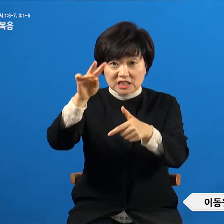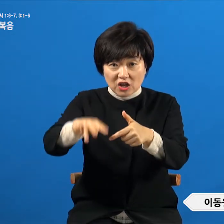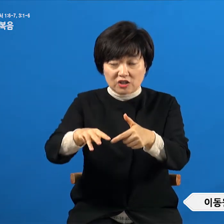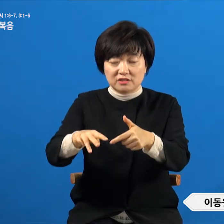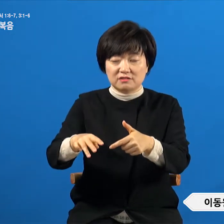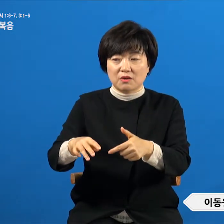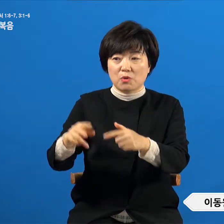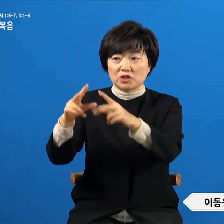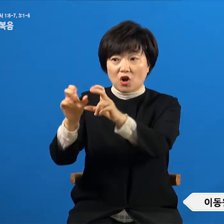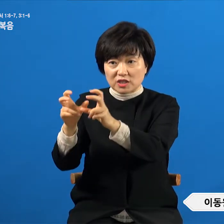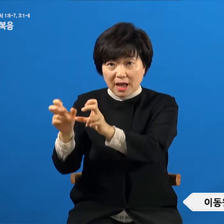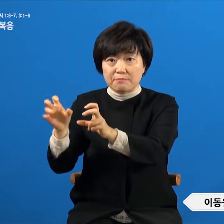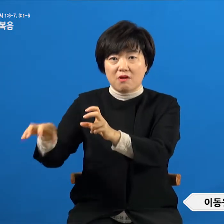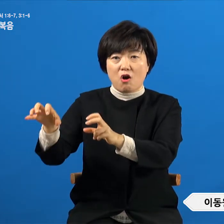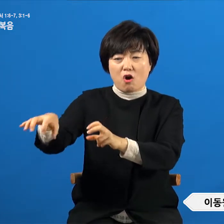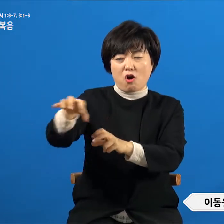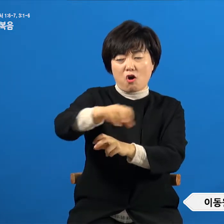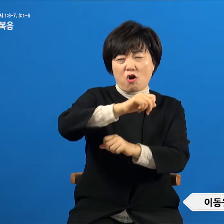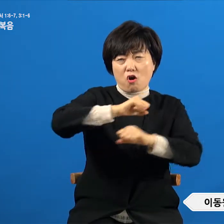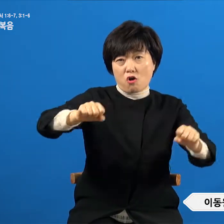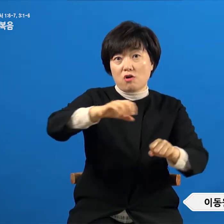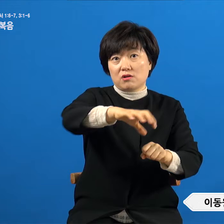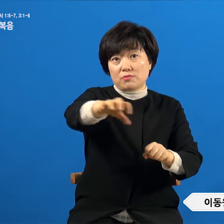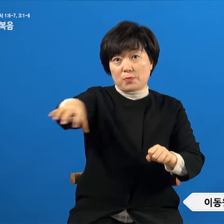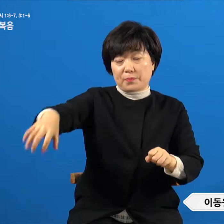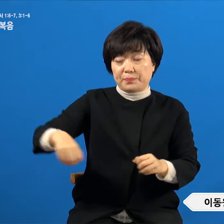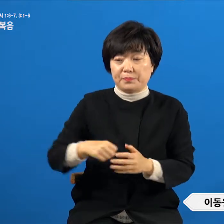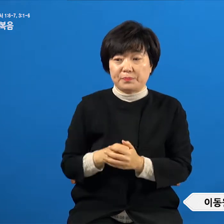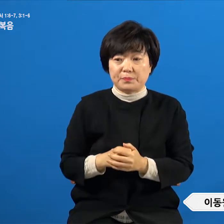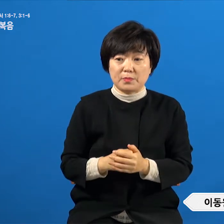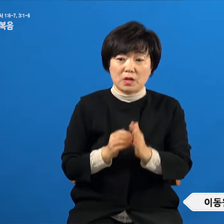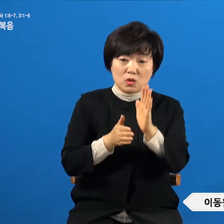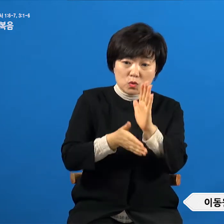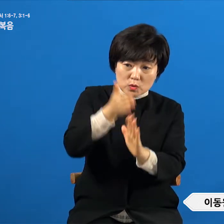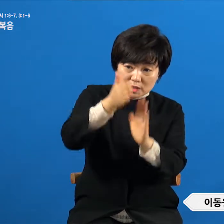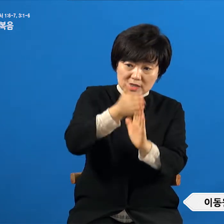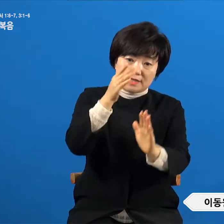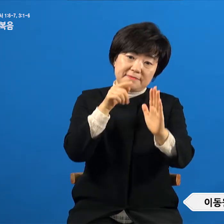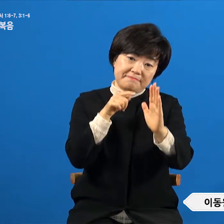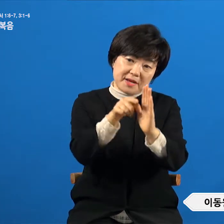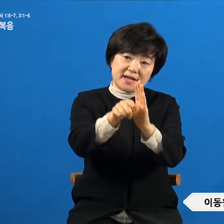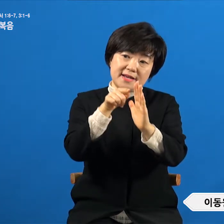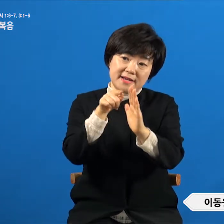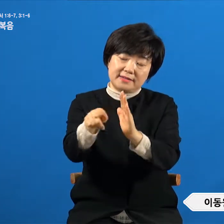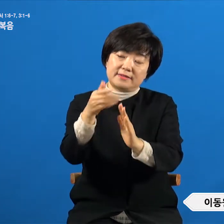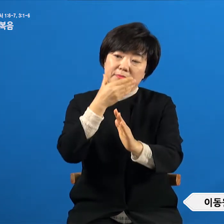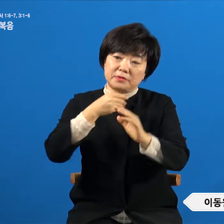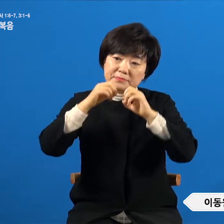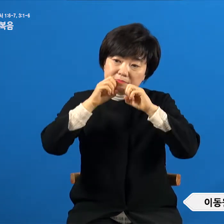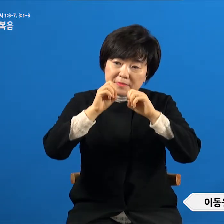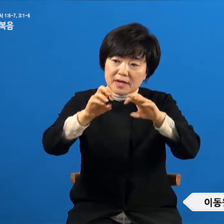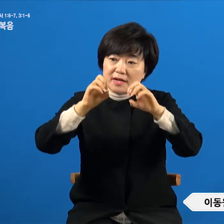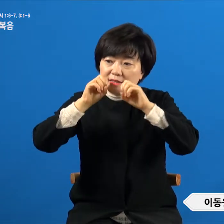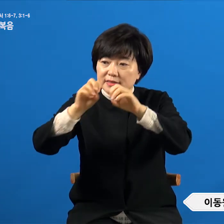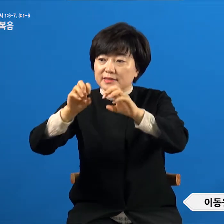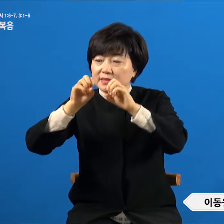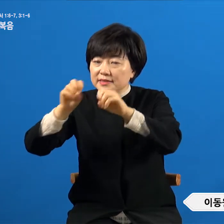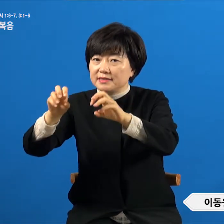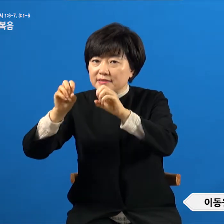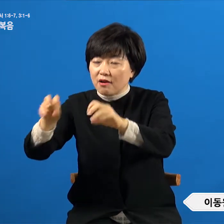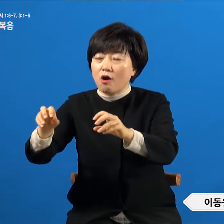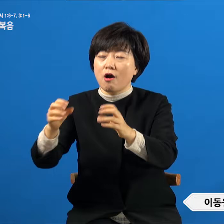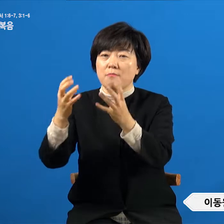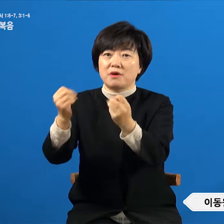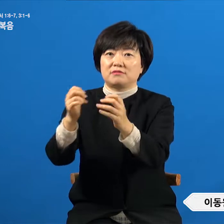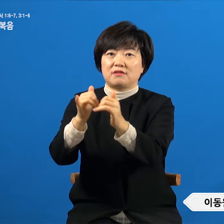있습니다. 마찬가지로 갈라디아 안에 있는 여러 도시들을 다니면서 바울이 복음을 전했고 그 복음은 수많은